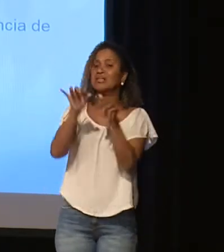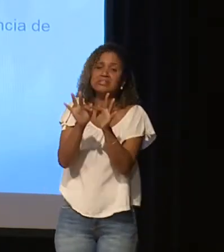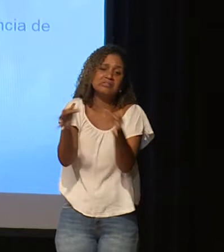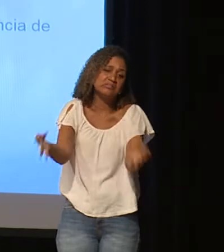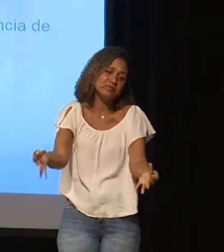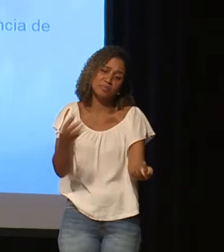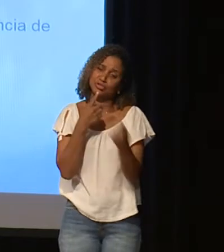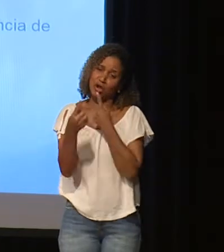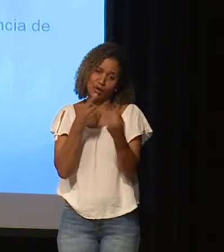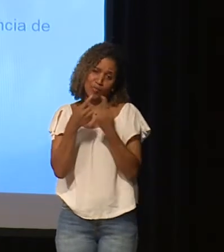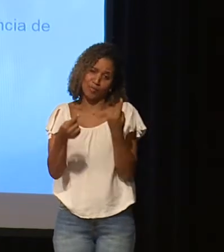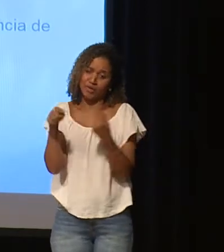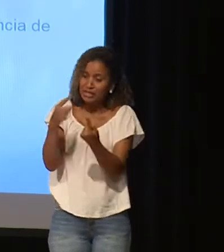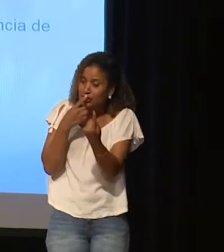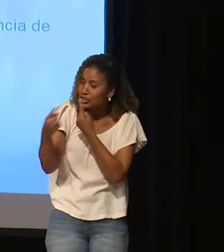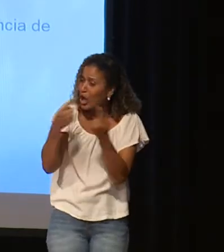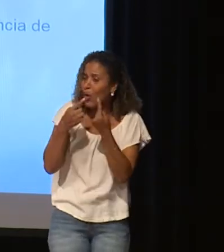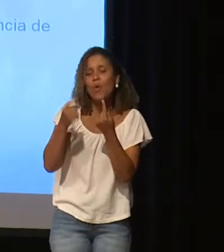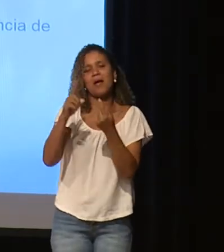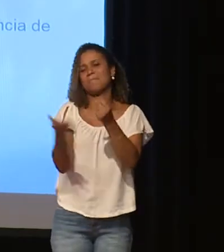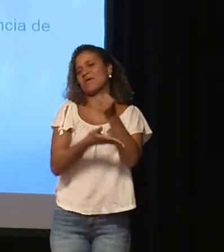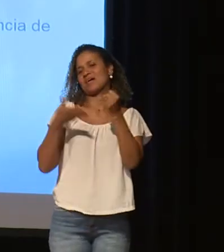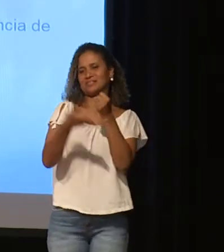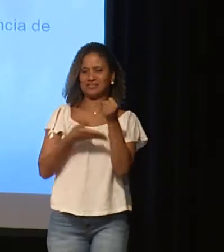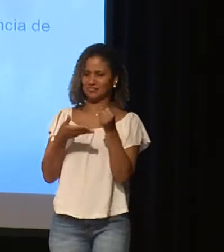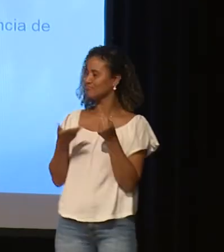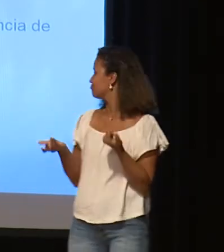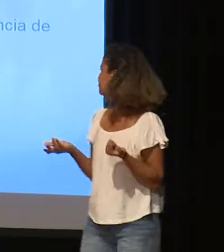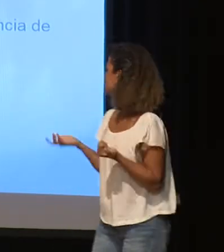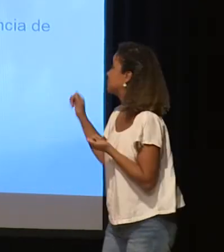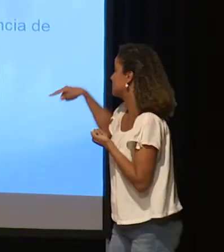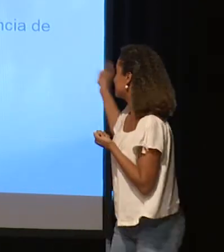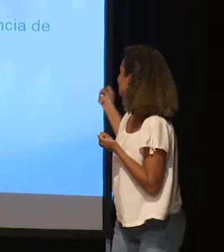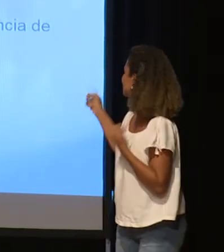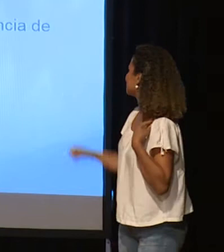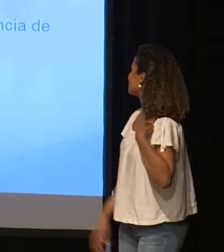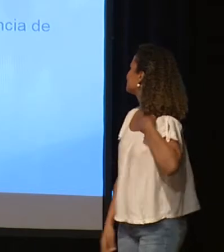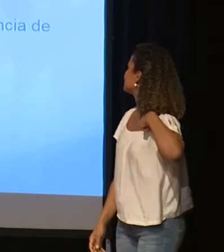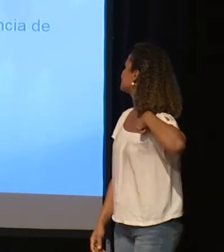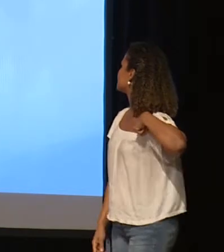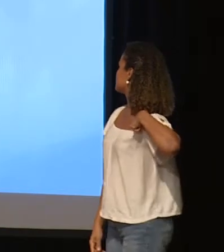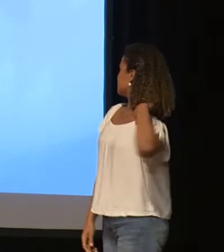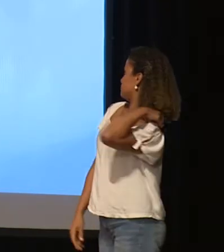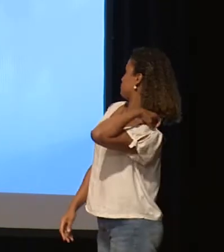era diferenciado. E isso simplesmente poderia ter sido resolvido com um diálogo, uma coisa básica.